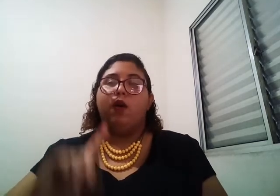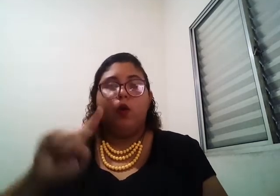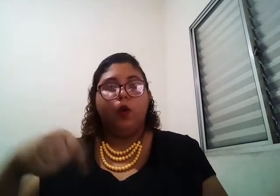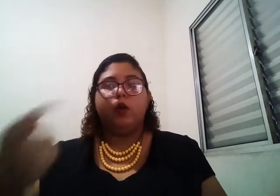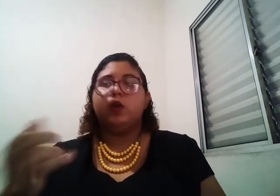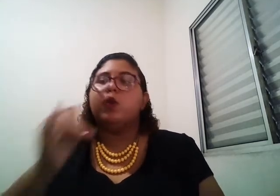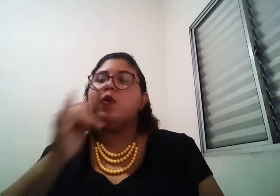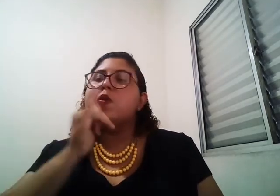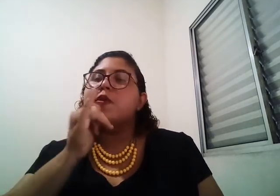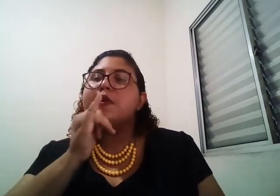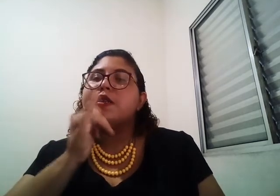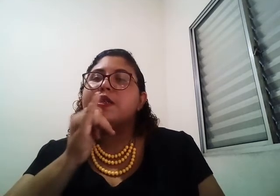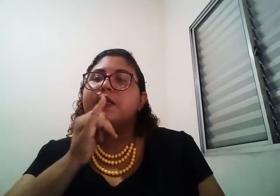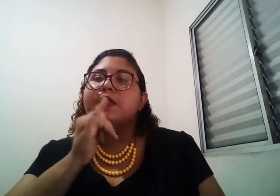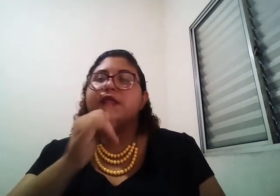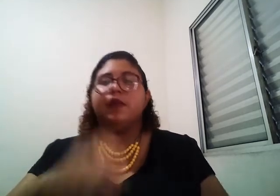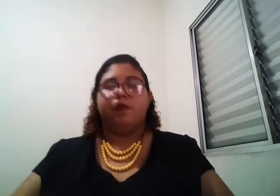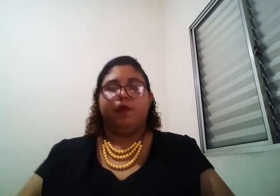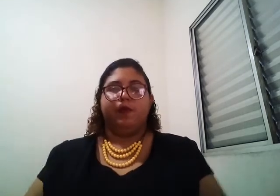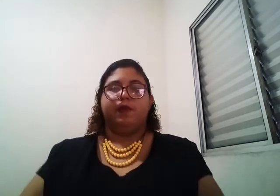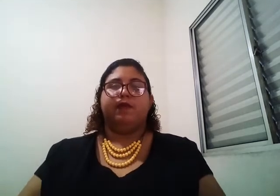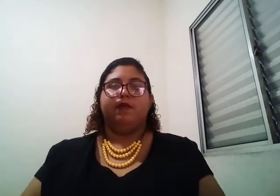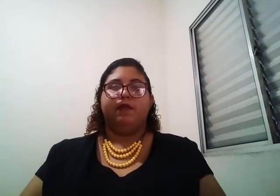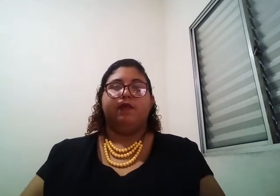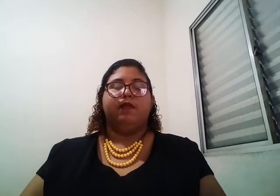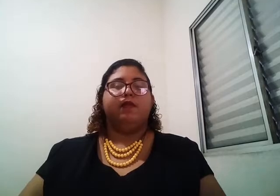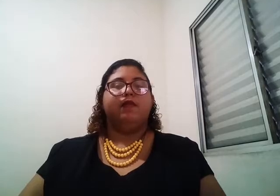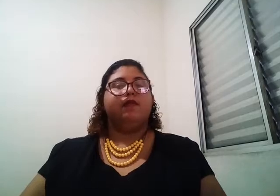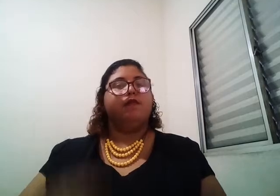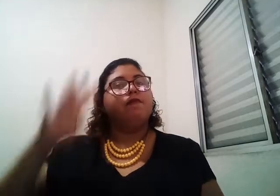Este sinal aqui. Pensar.